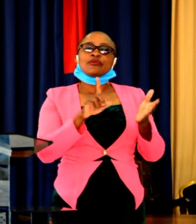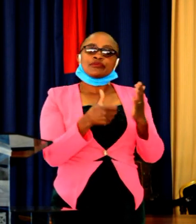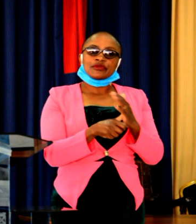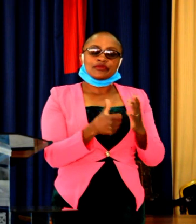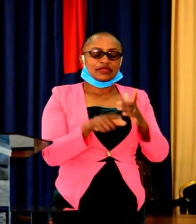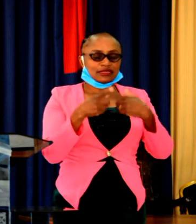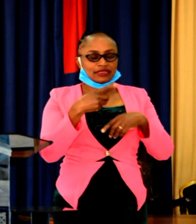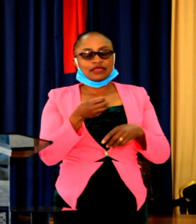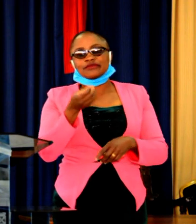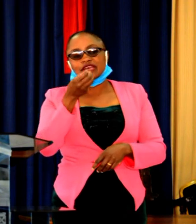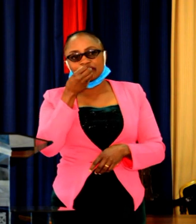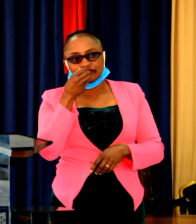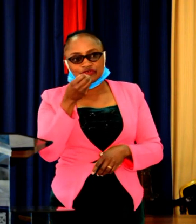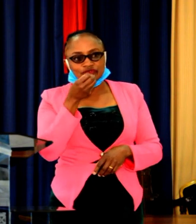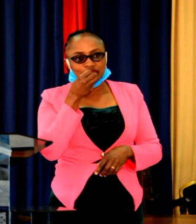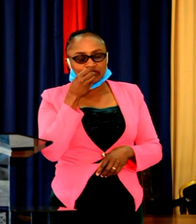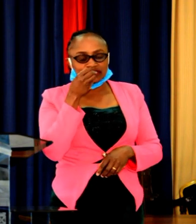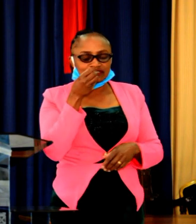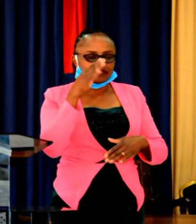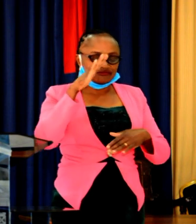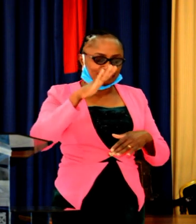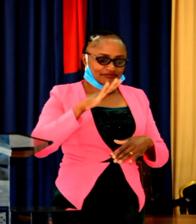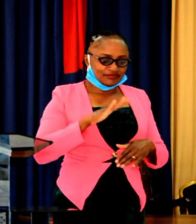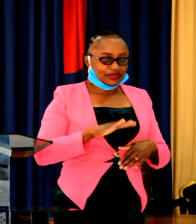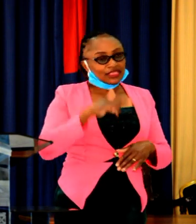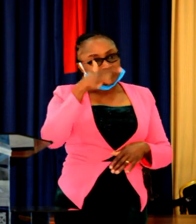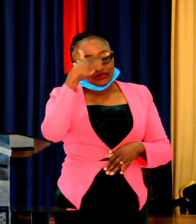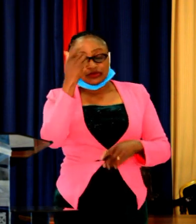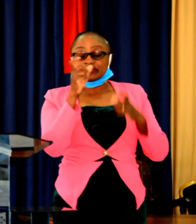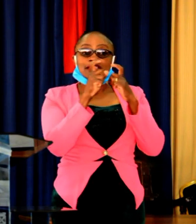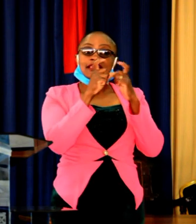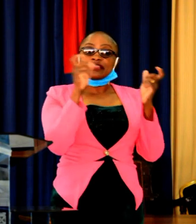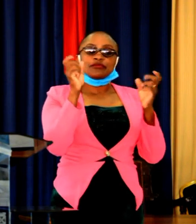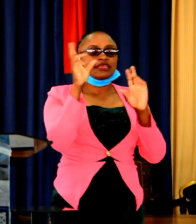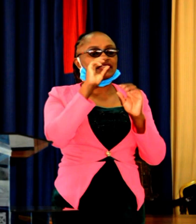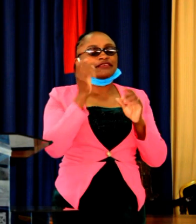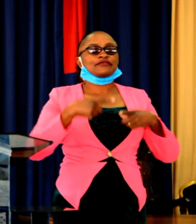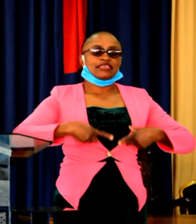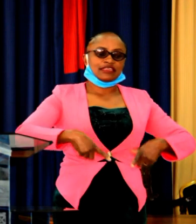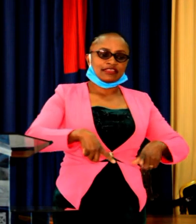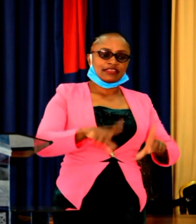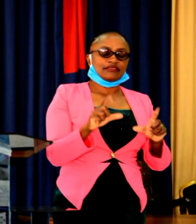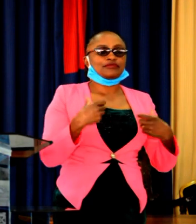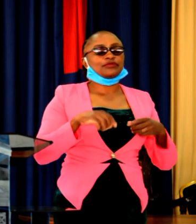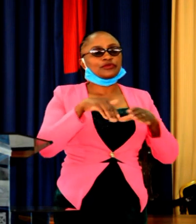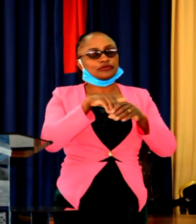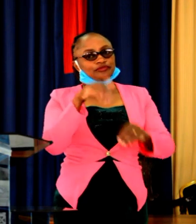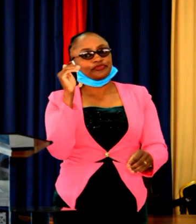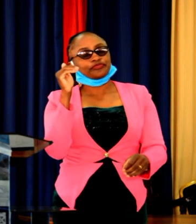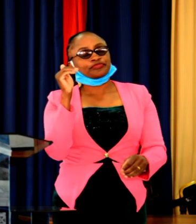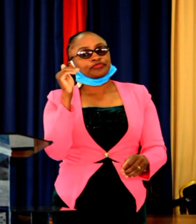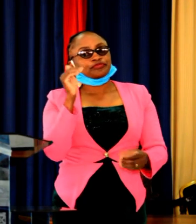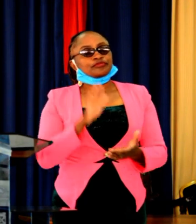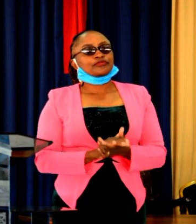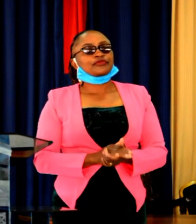ikawa imeanza kuwa haba, kwa maana adui hangekubalisha wana wa Samaria kutoka nje. Na